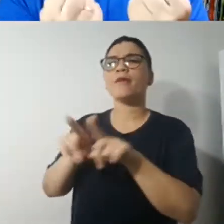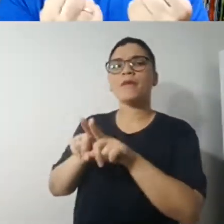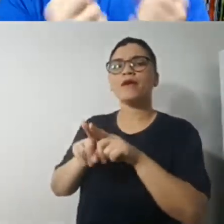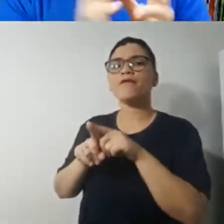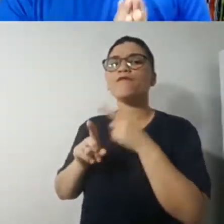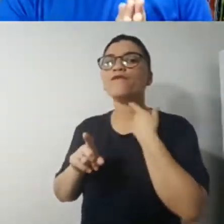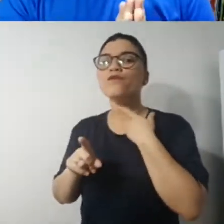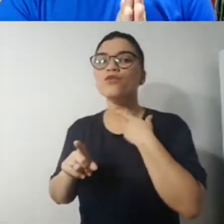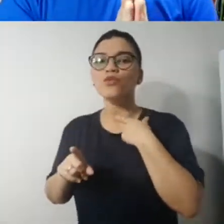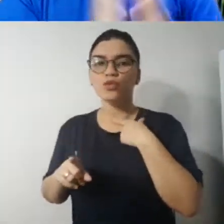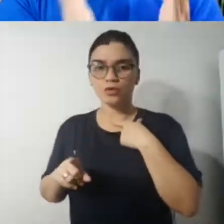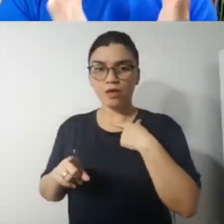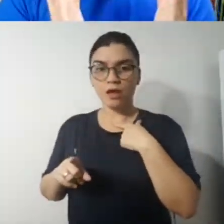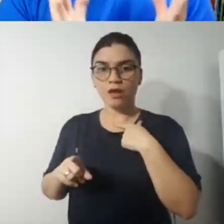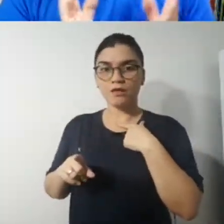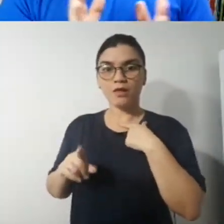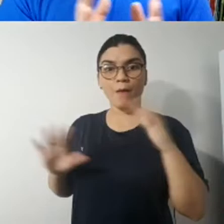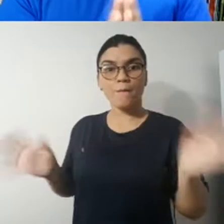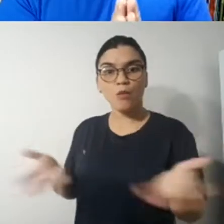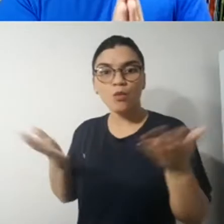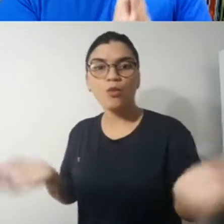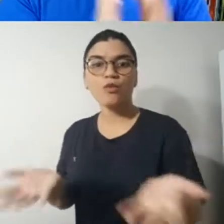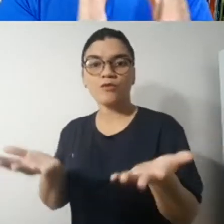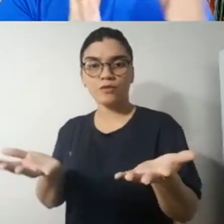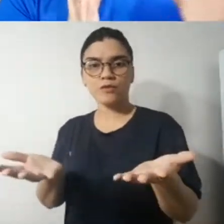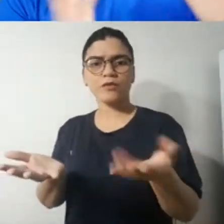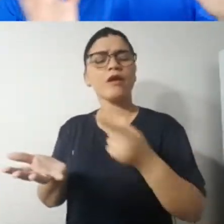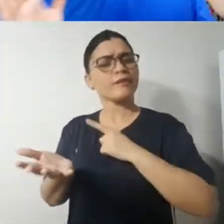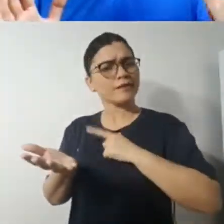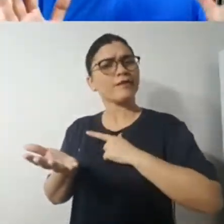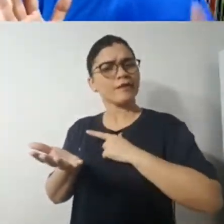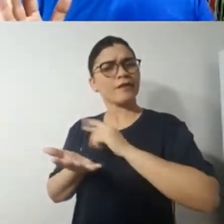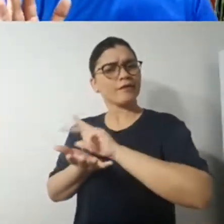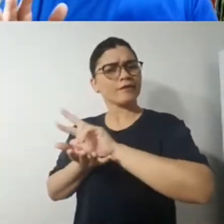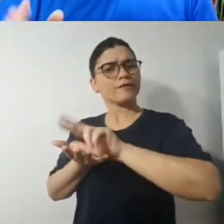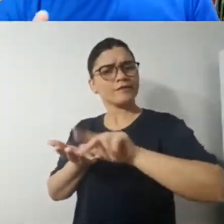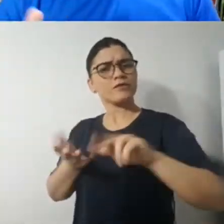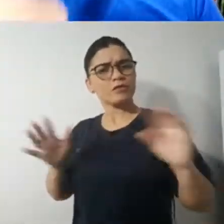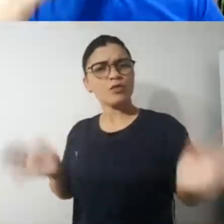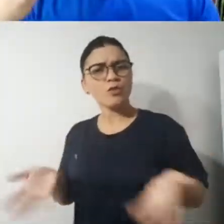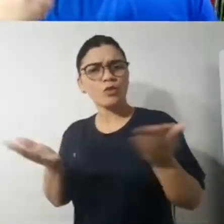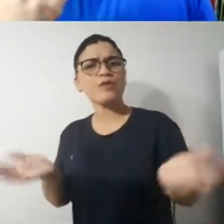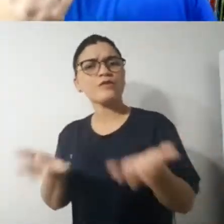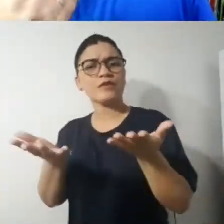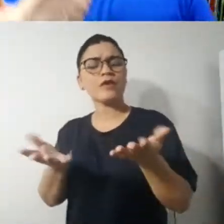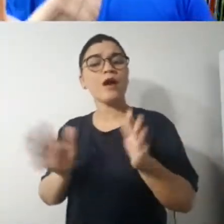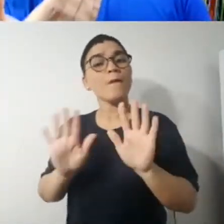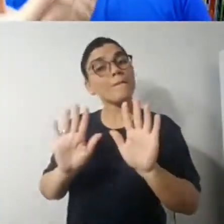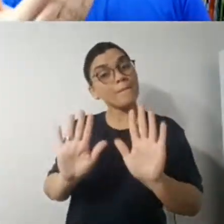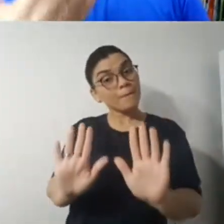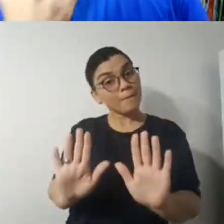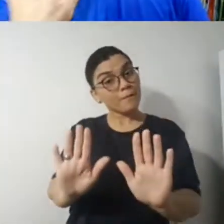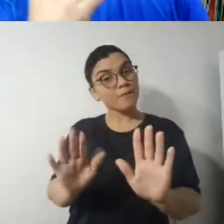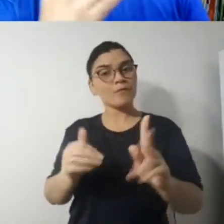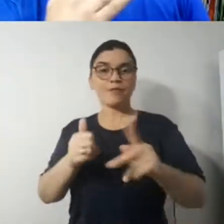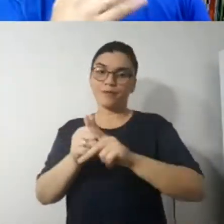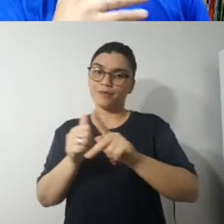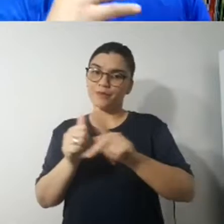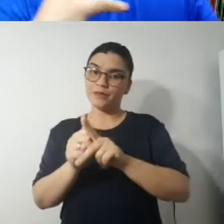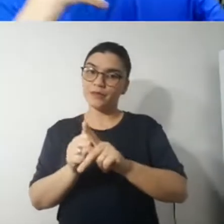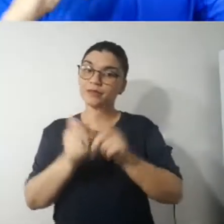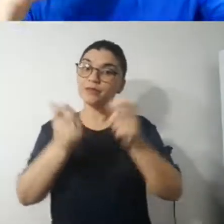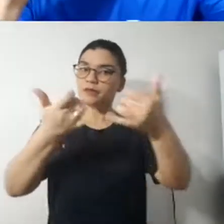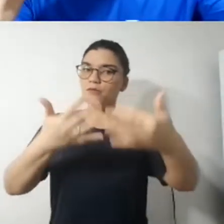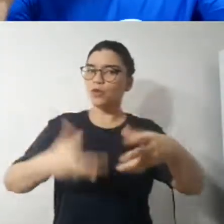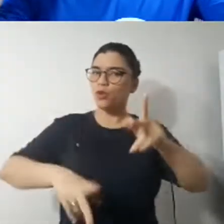motivações. Eu posso ter vários tipos de motivações, mas, no entanto, quando Pedro chama o povo de Deus a ter o